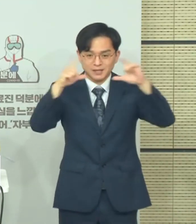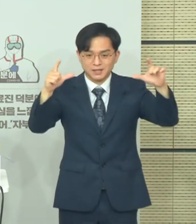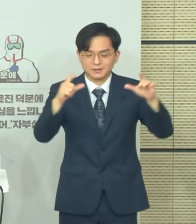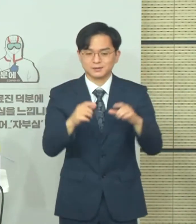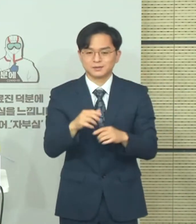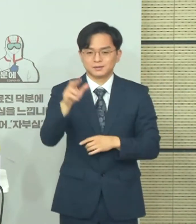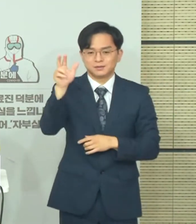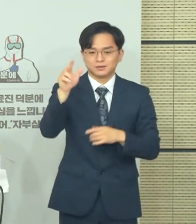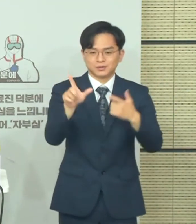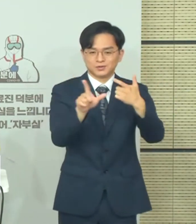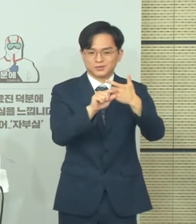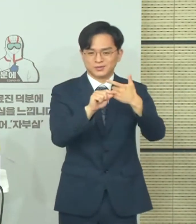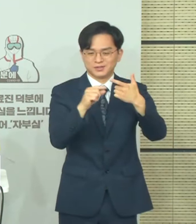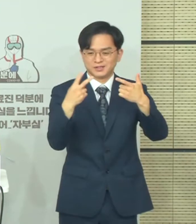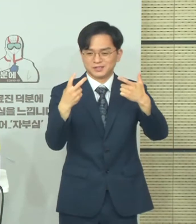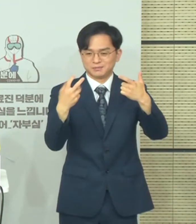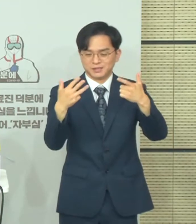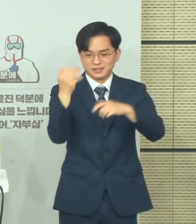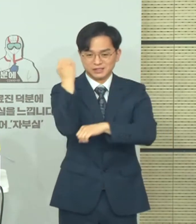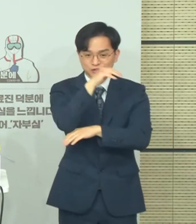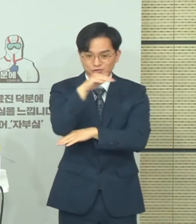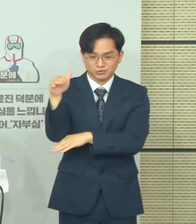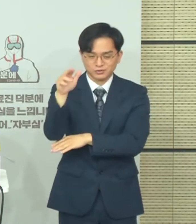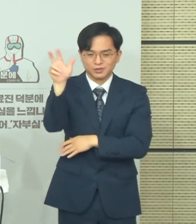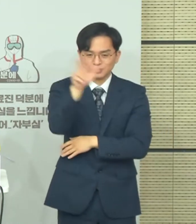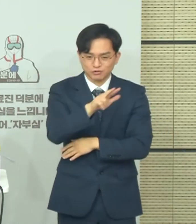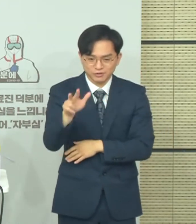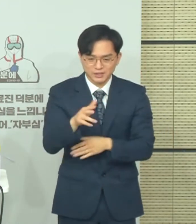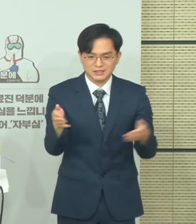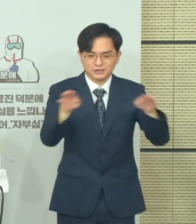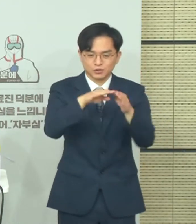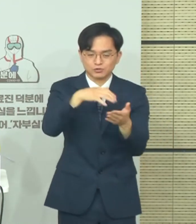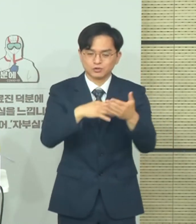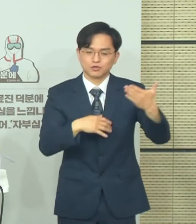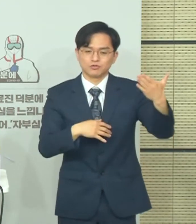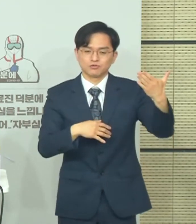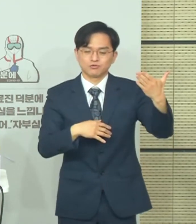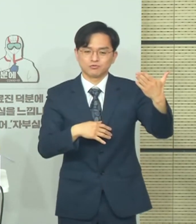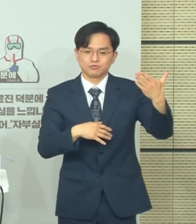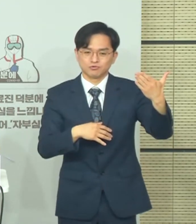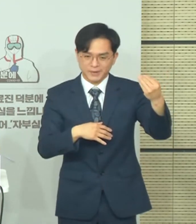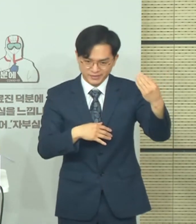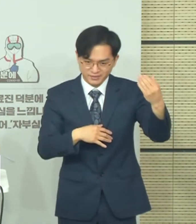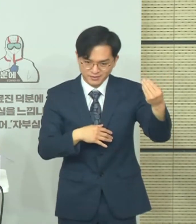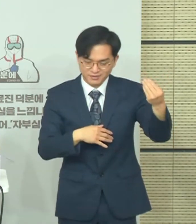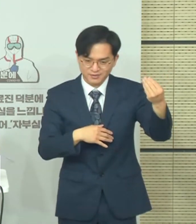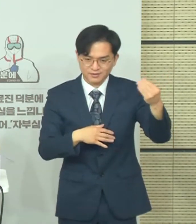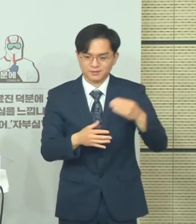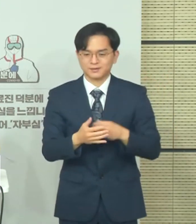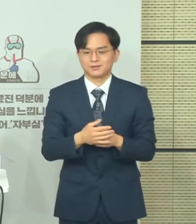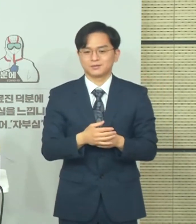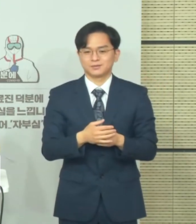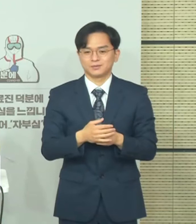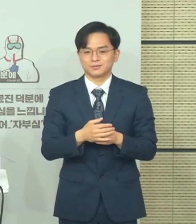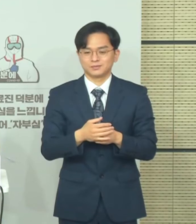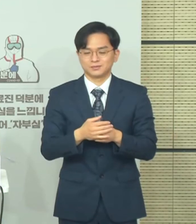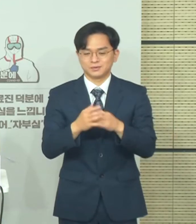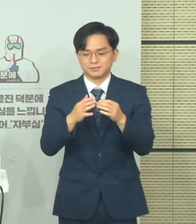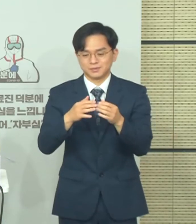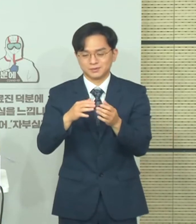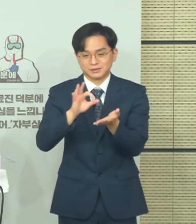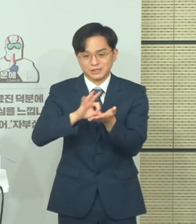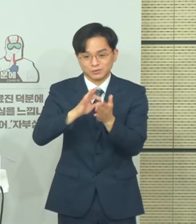약 9만 2천 시설 4박 493 안건으로 확대하여 고위험 시설에 대한 추적이 원활히